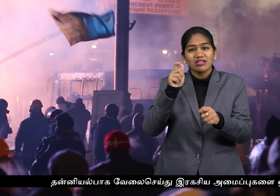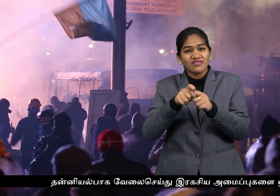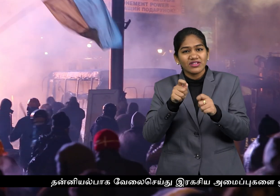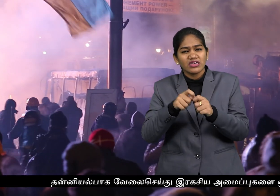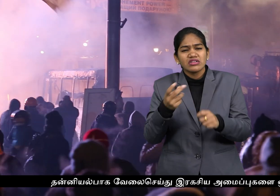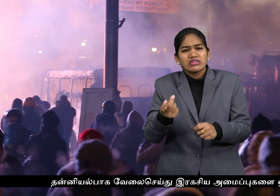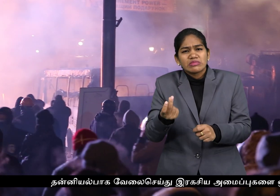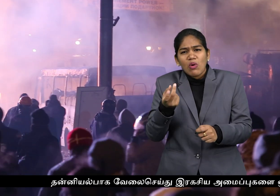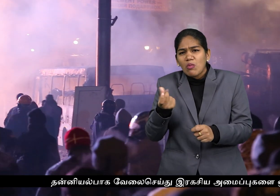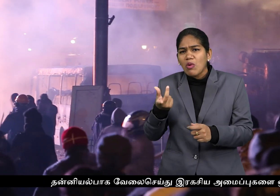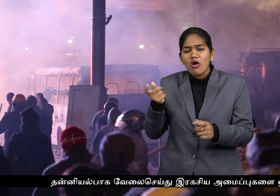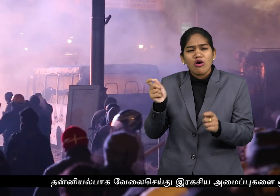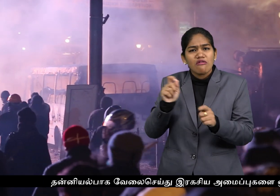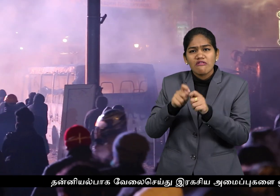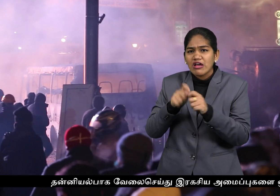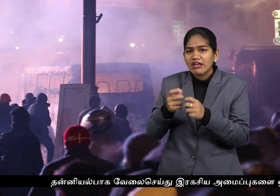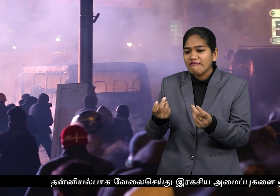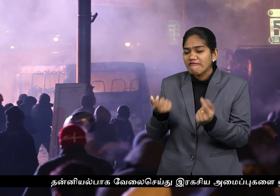ஒருங்கிணைத்தனர்.